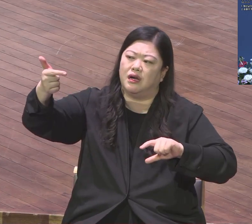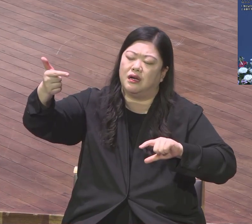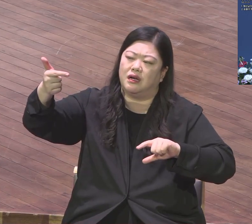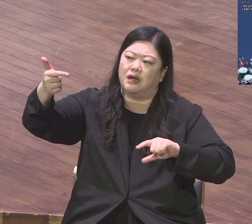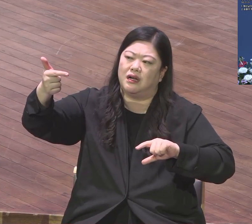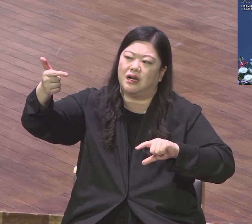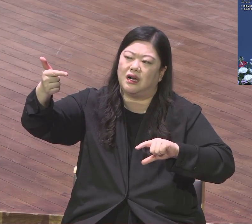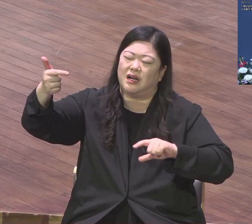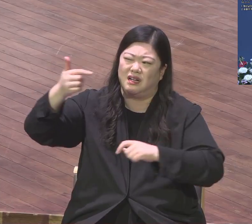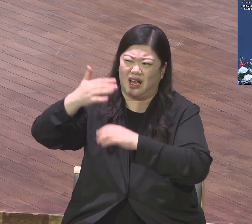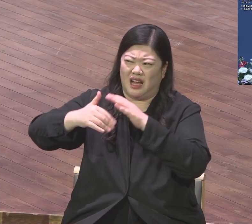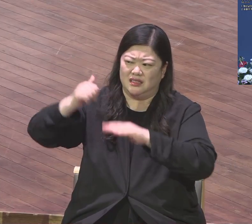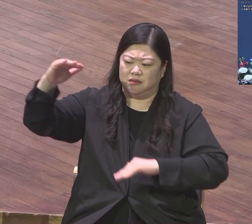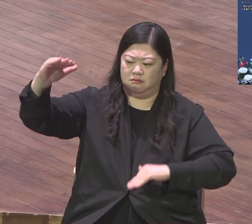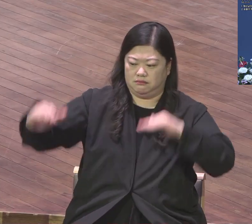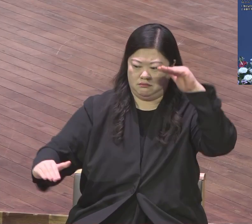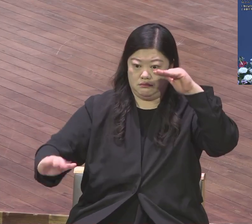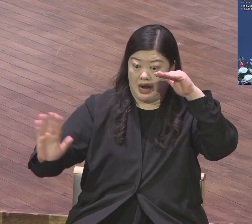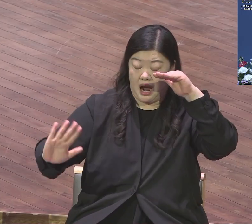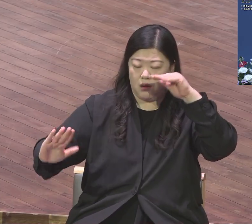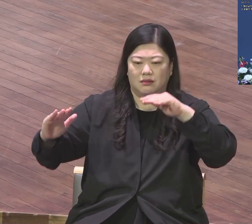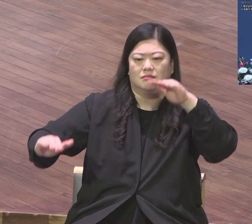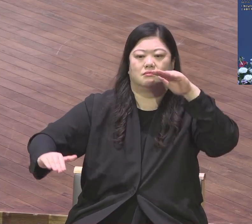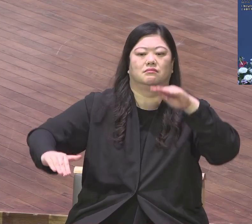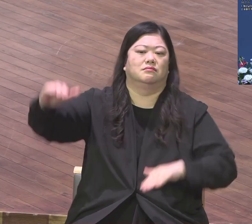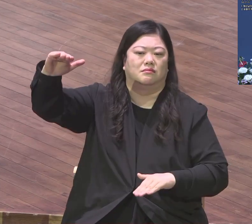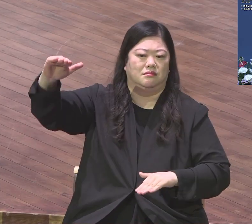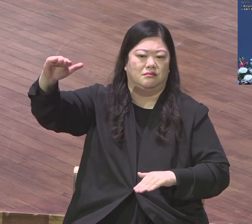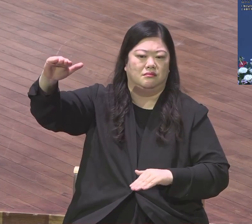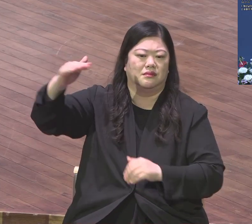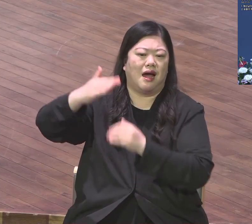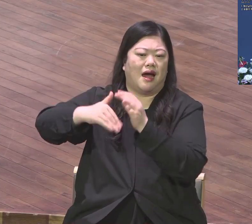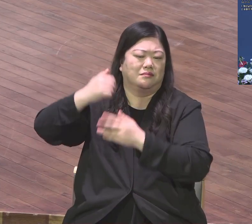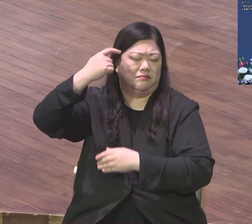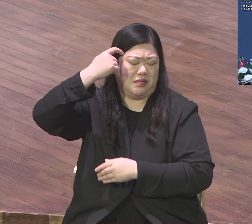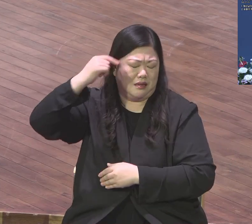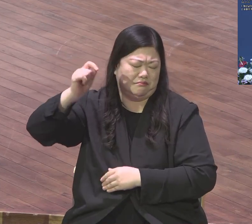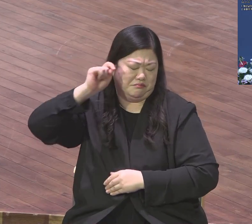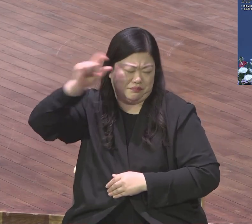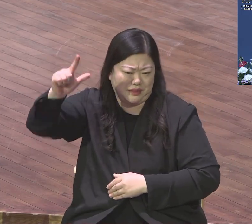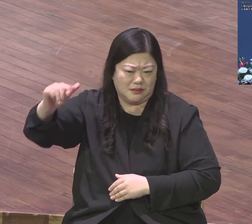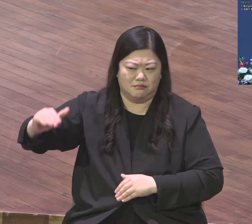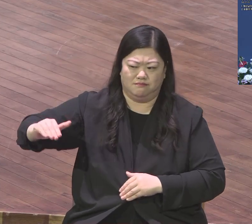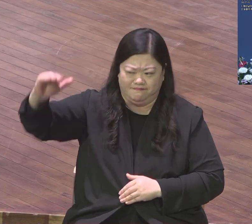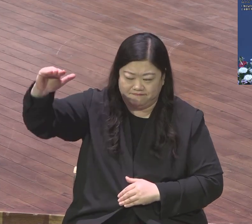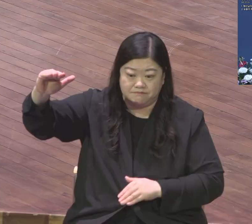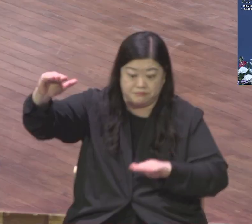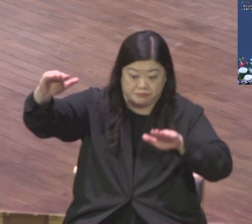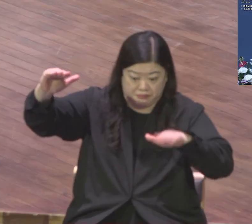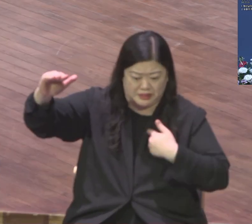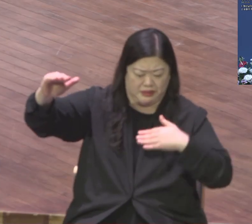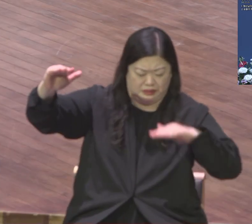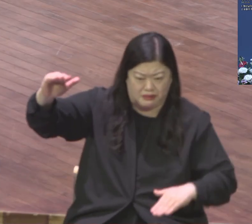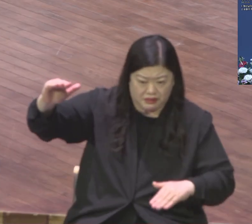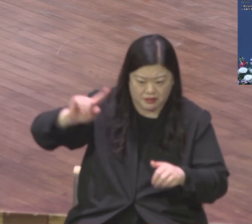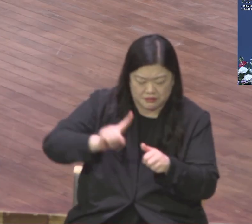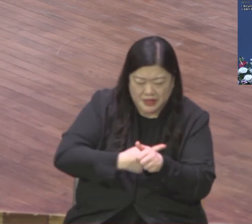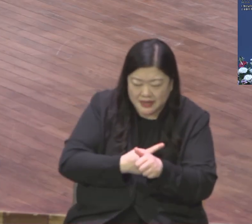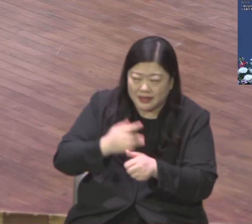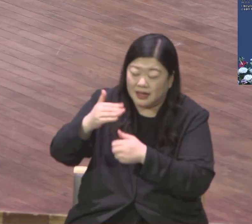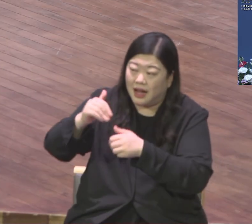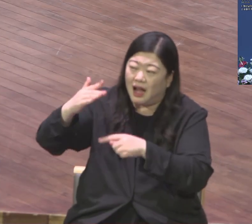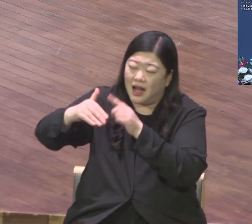더 깊겠구나. 더 크겠구나. 내 생각 포기하자. 성도 여러분,